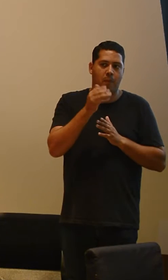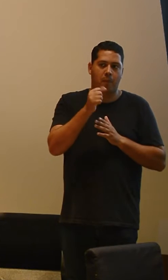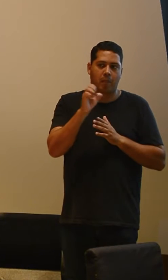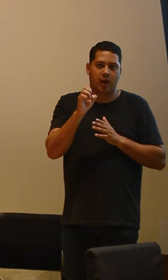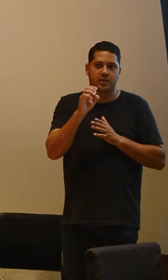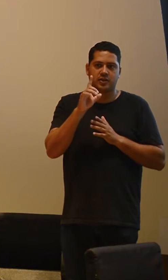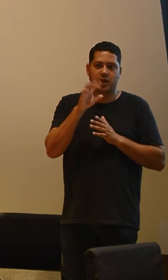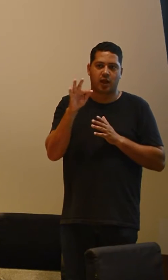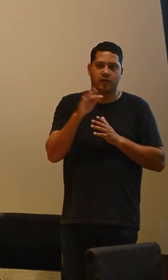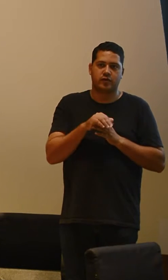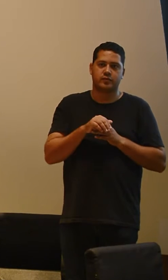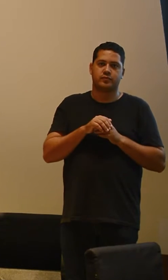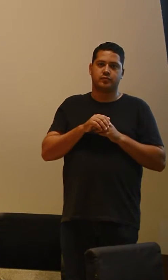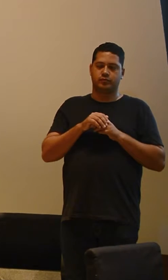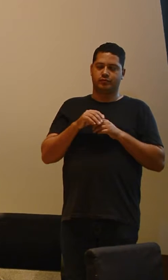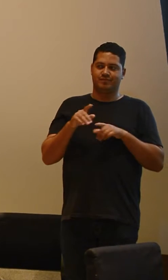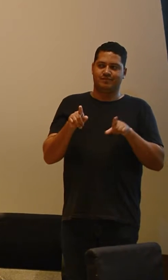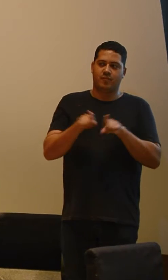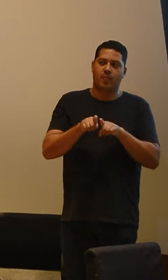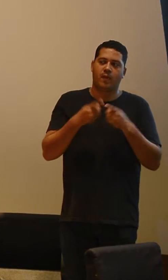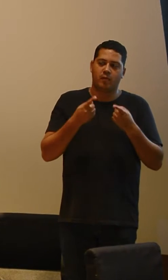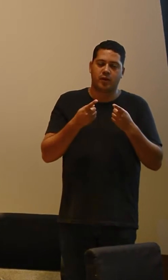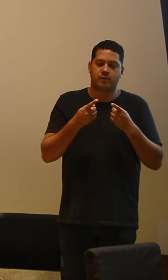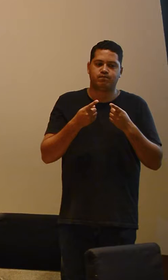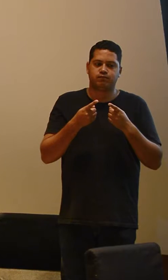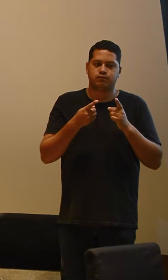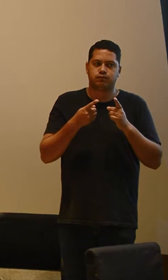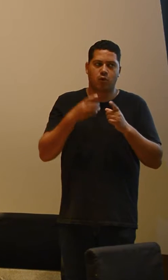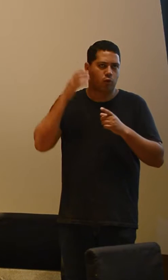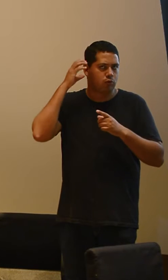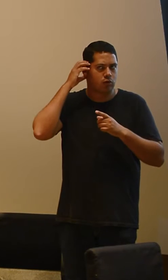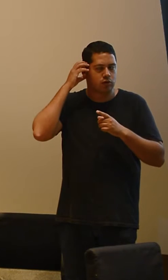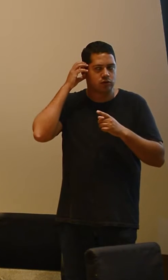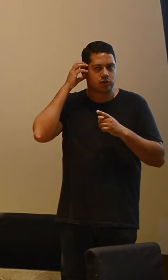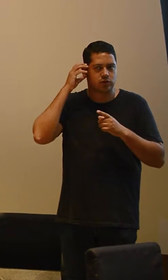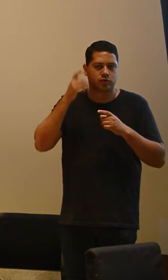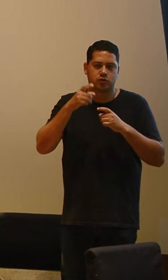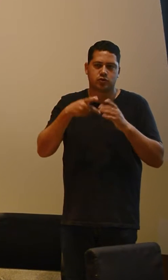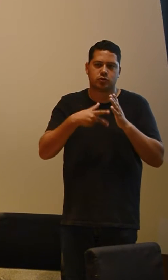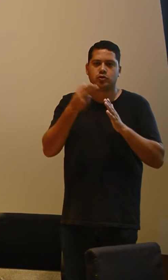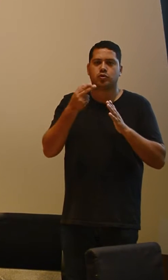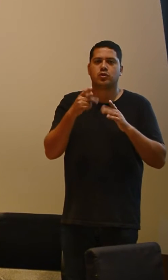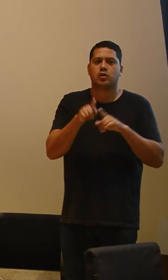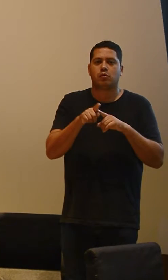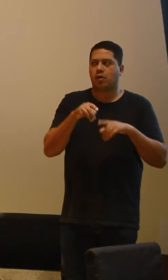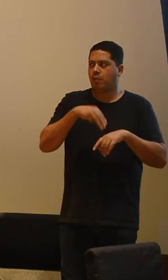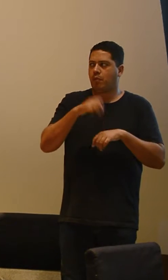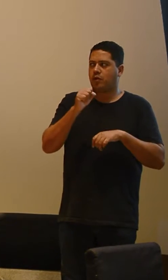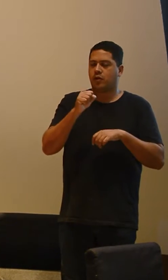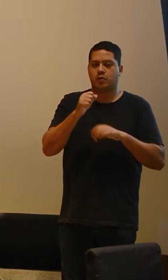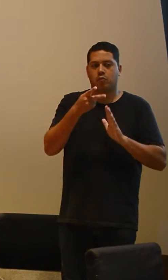DF, fellowship em otologia cirúrgica pelo Instituto Brasileiro de Otorrino, mestrado